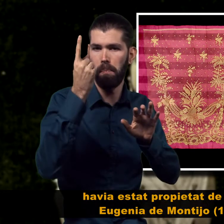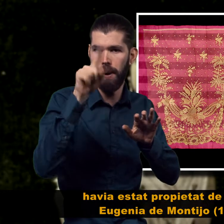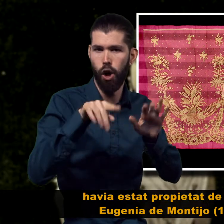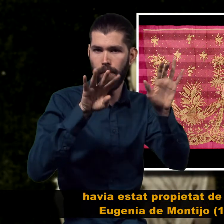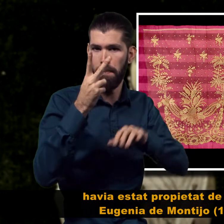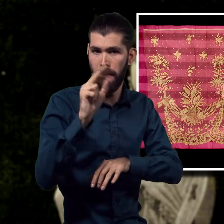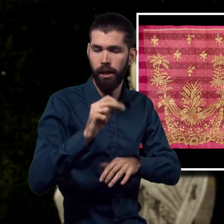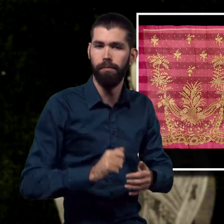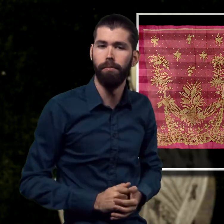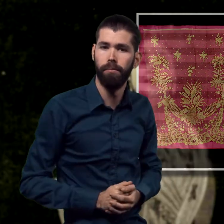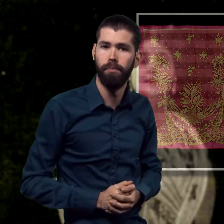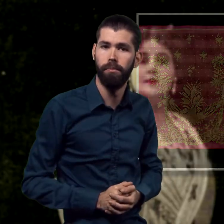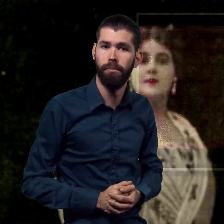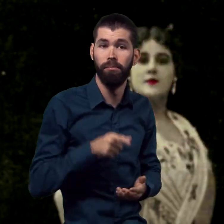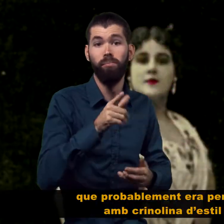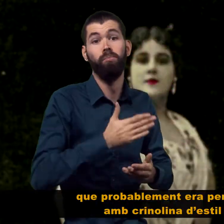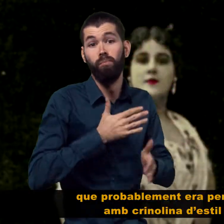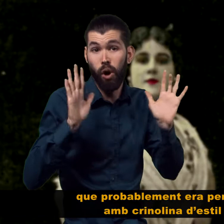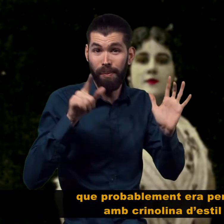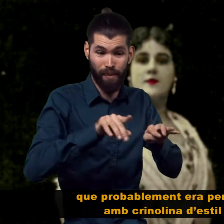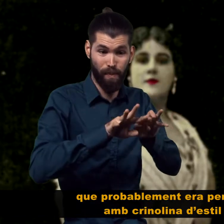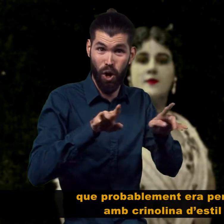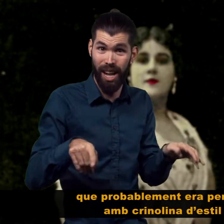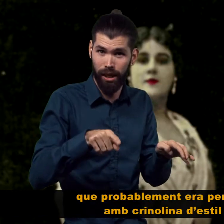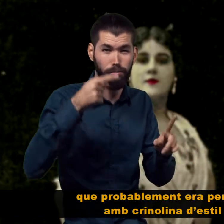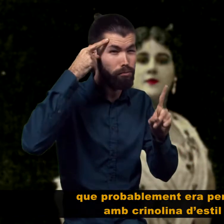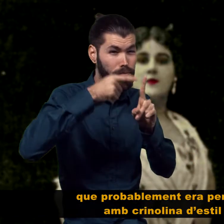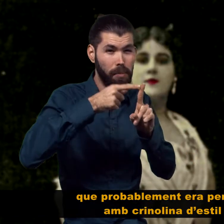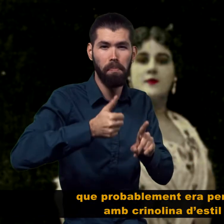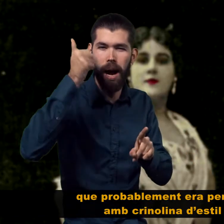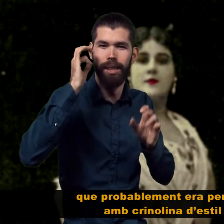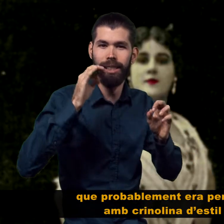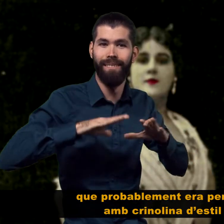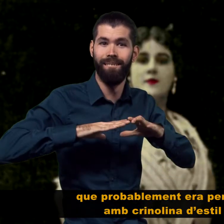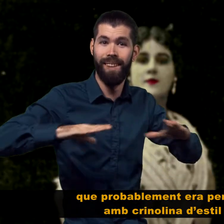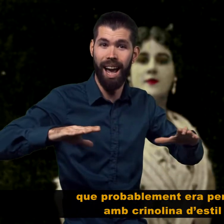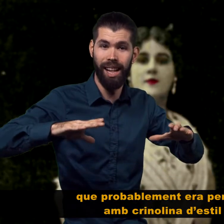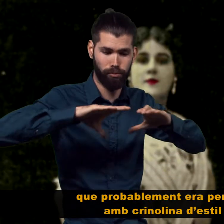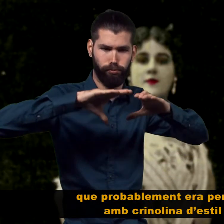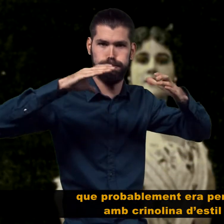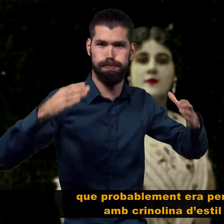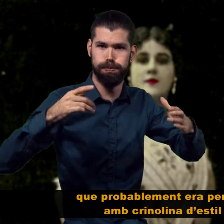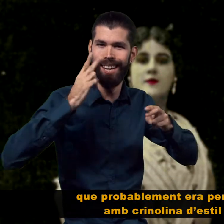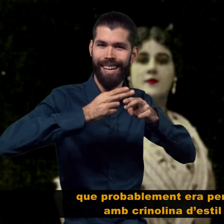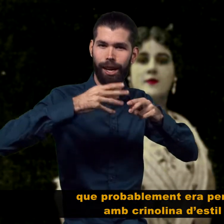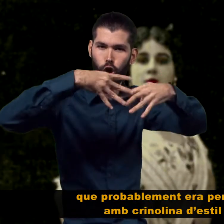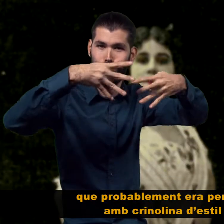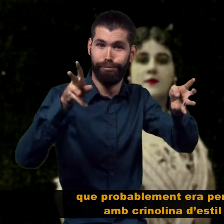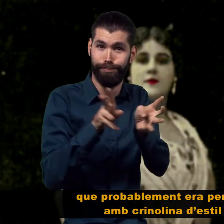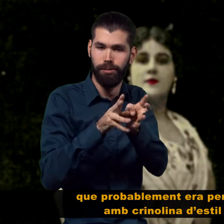1826-1920, que probablement era per a una faldilla amb crinolina d'estil romàntic, amb fons de tul, amb rams de